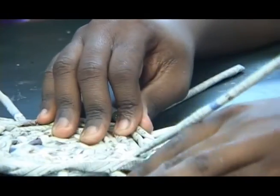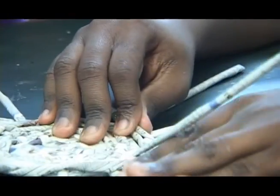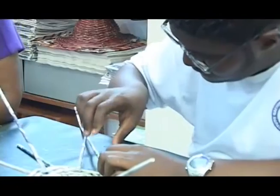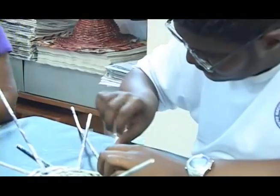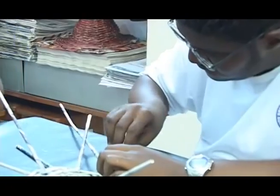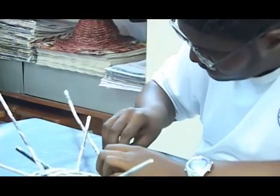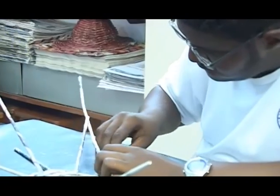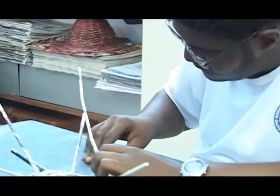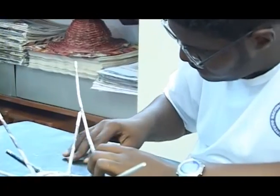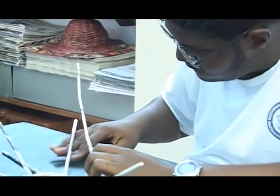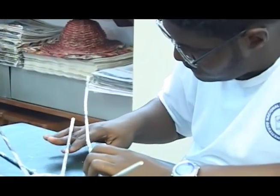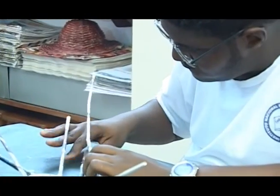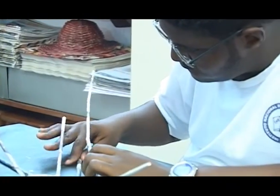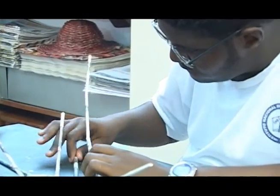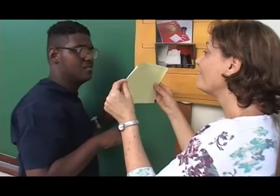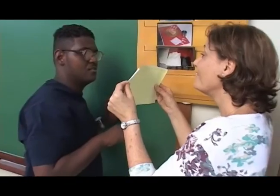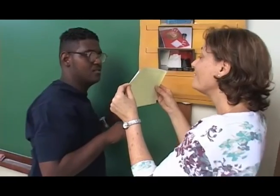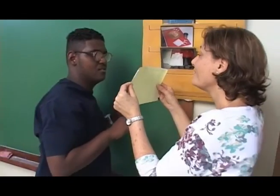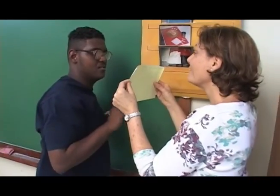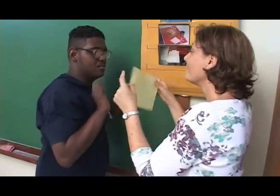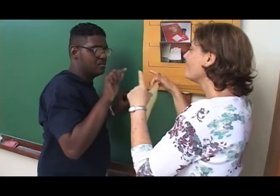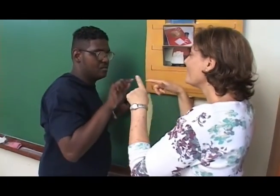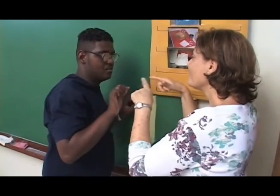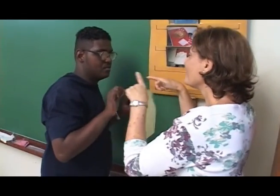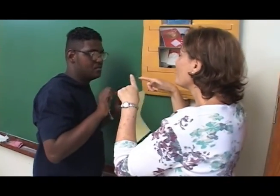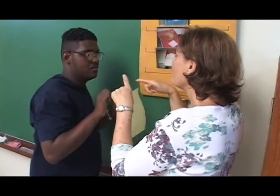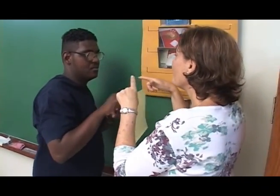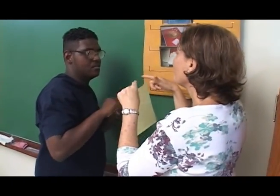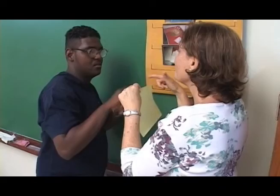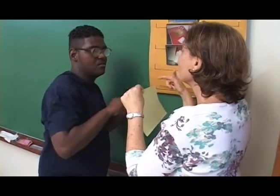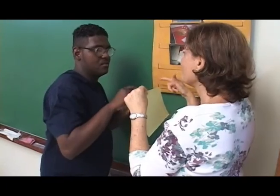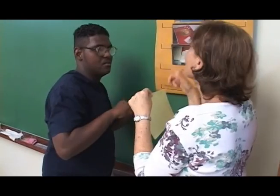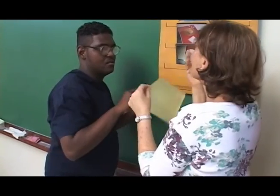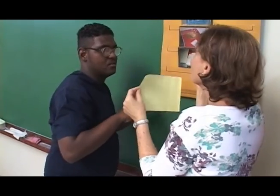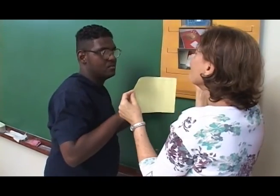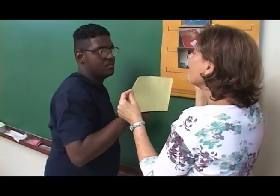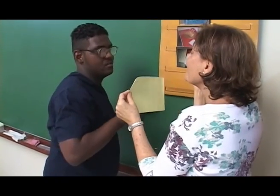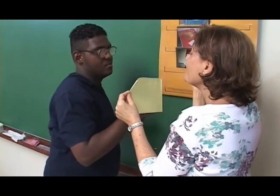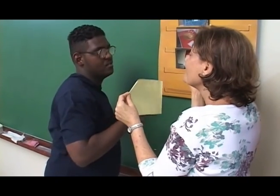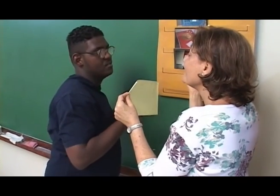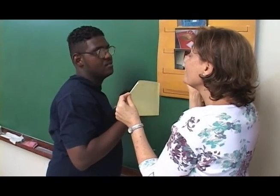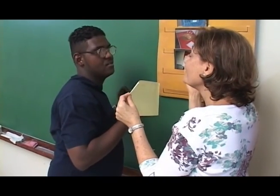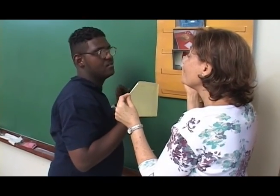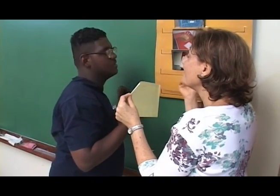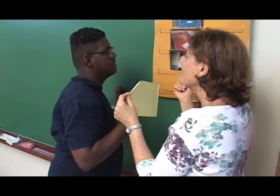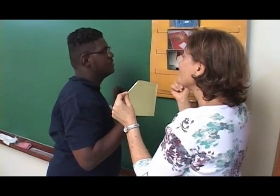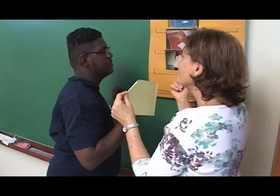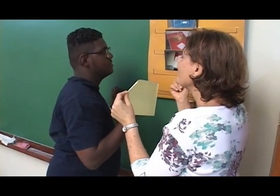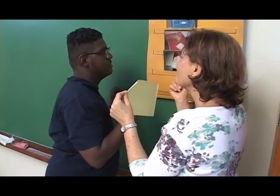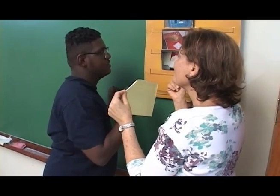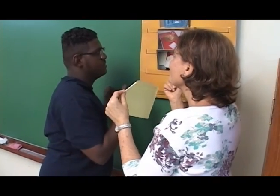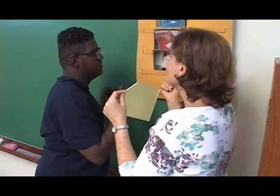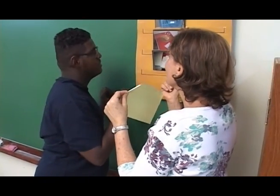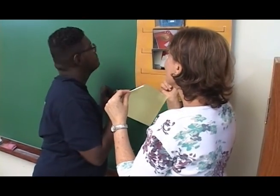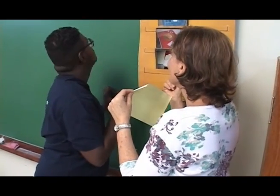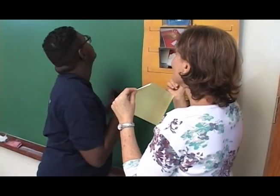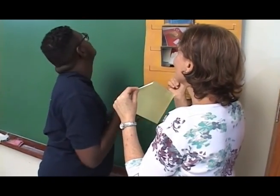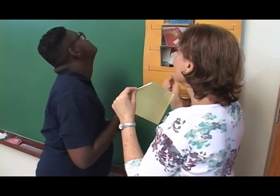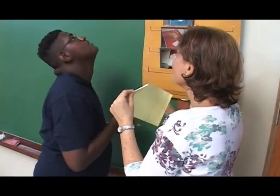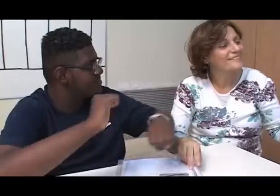Instituto Nacional de Educação de Surdos, um órgão do governo federal que é centro de referência nacional na área da